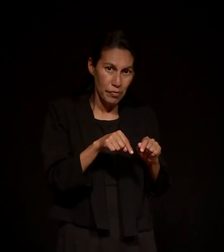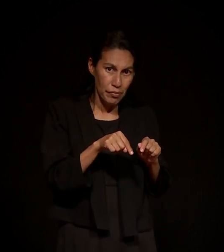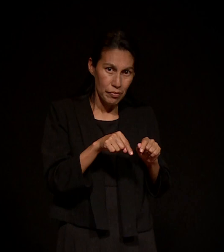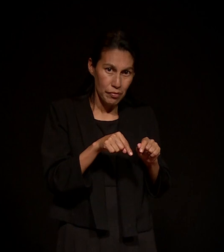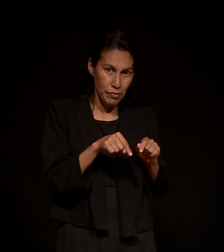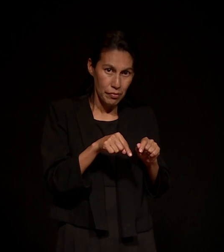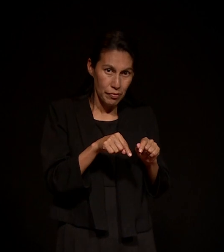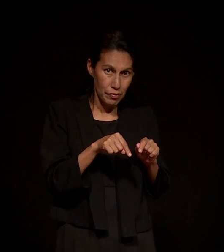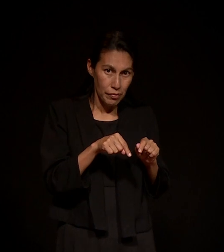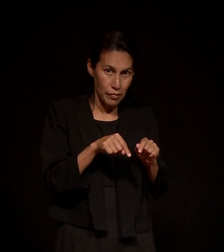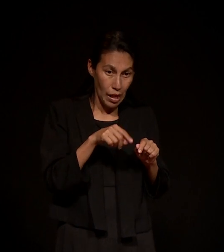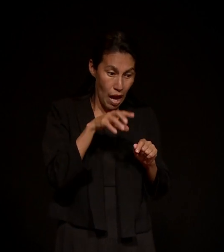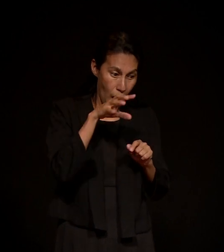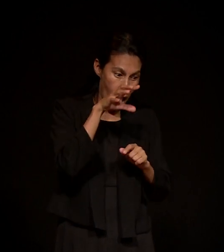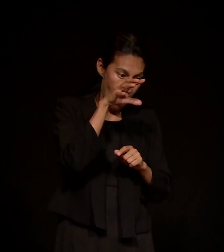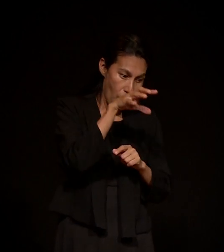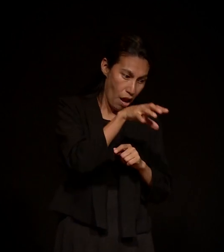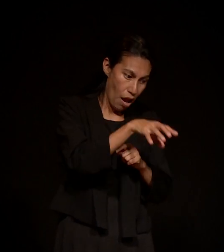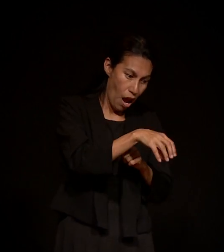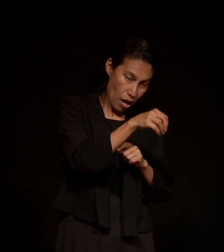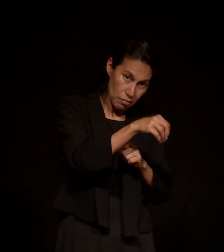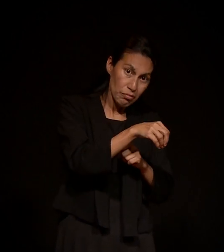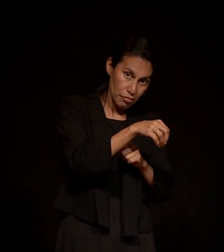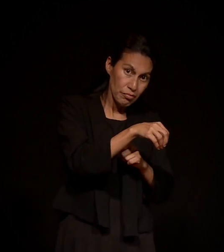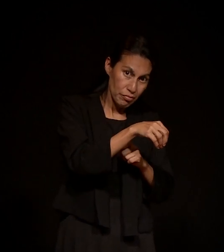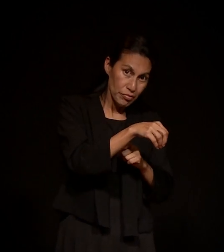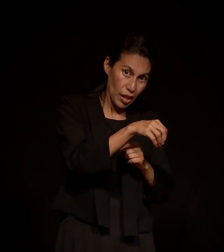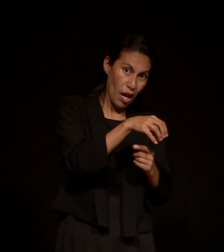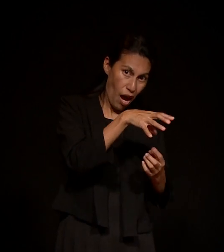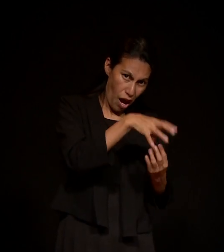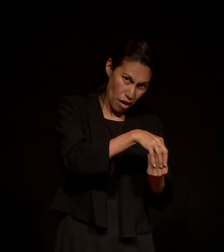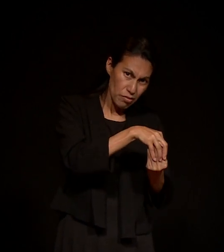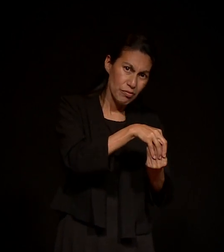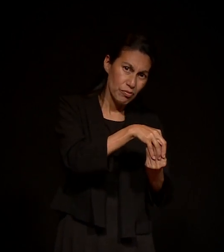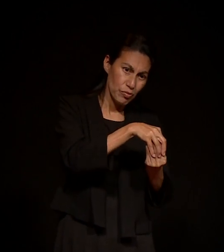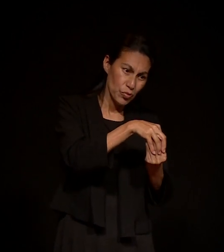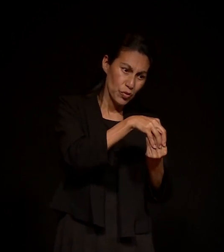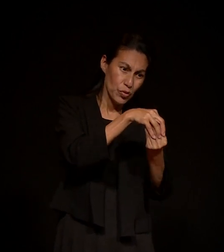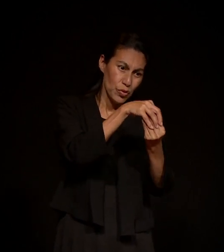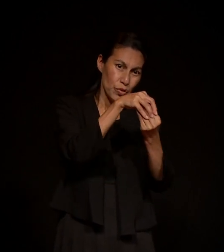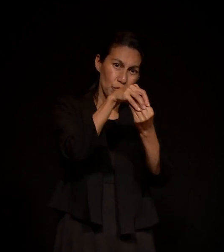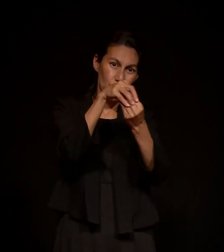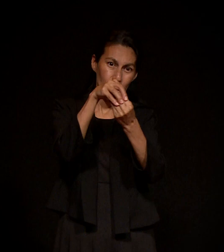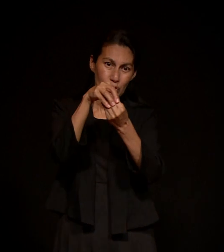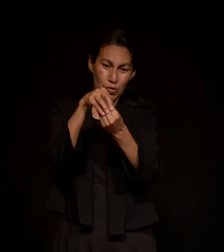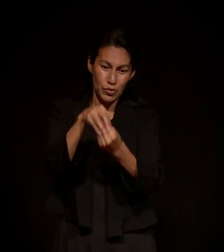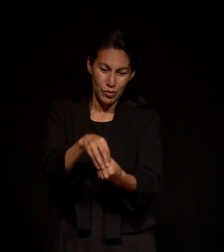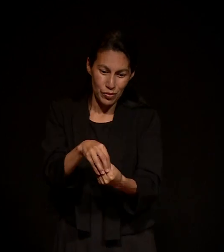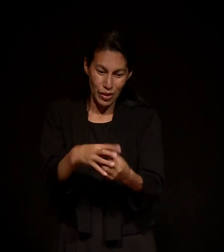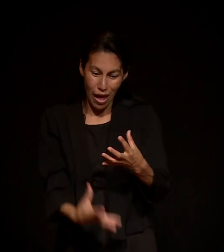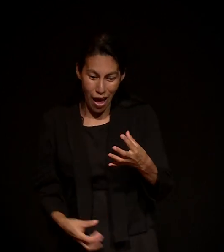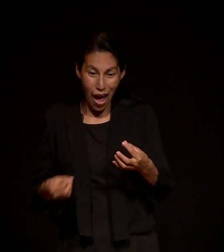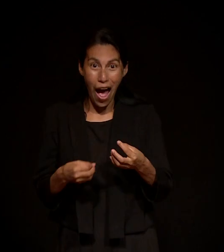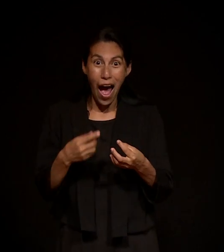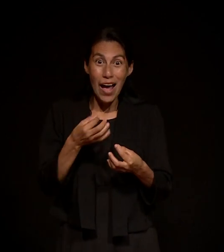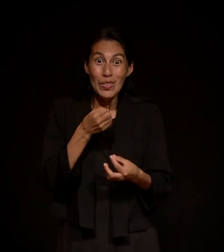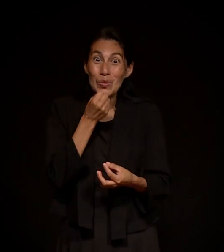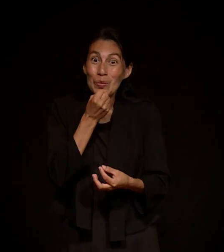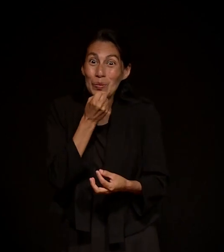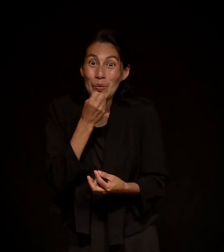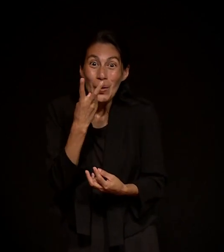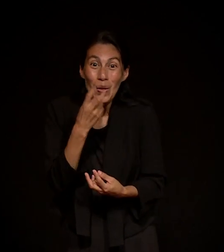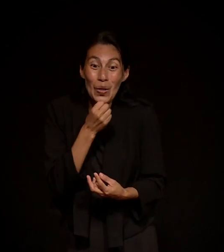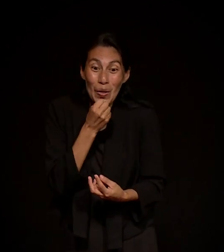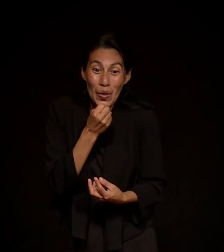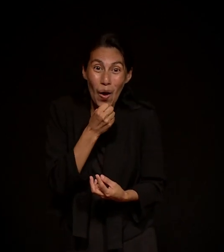botón para que agarrara. Y si lo agarró, la agarró con fuerza, lo sacó y en 2 segundos ya lo tenía en mis